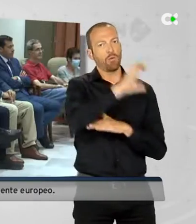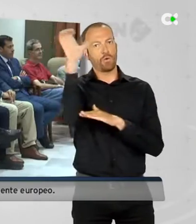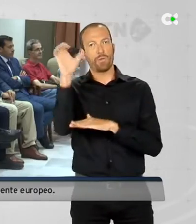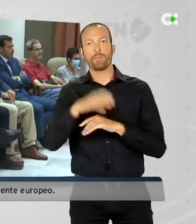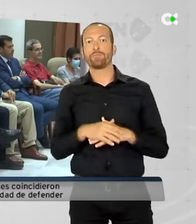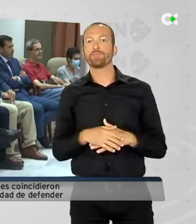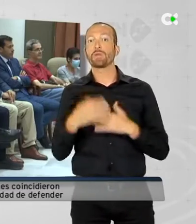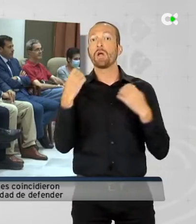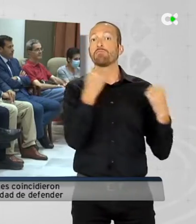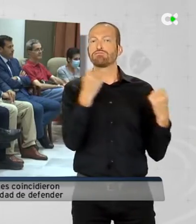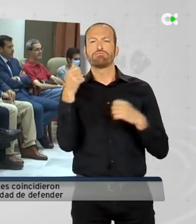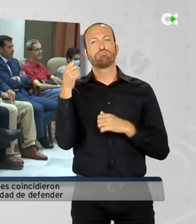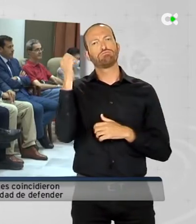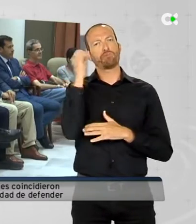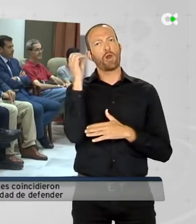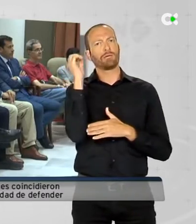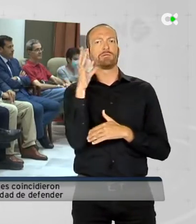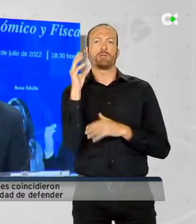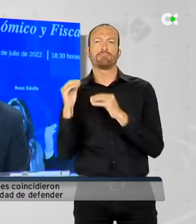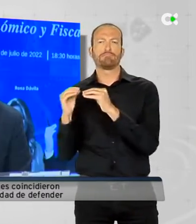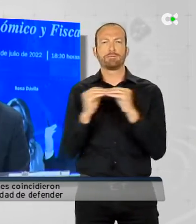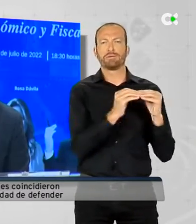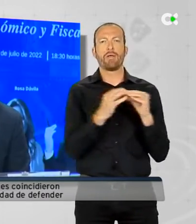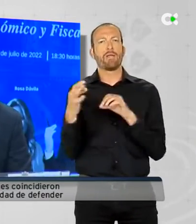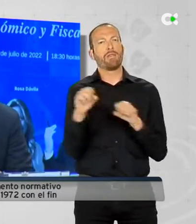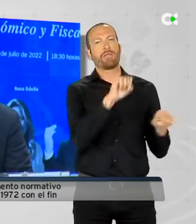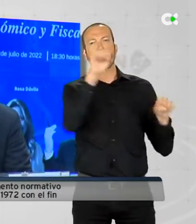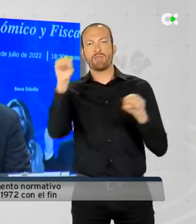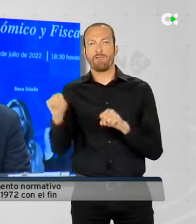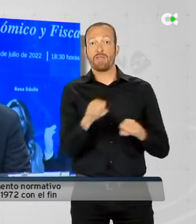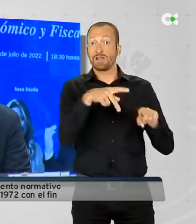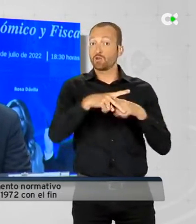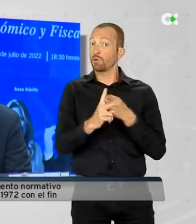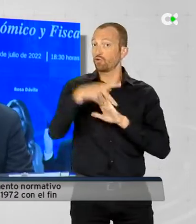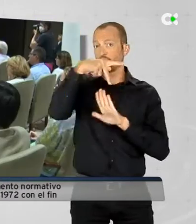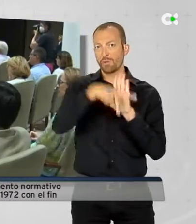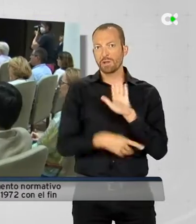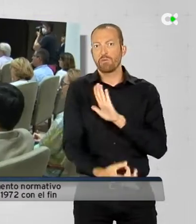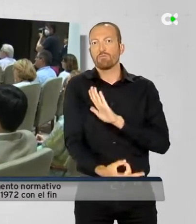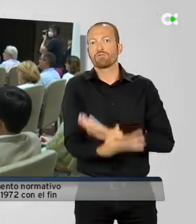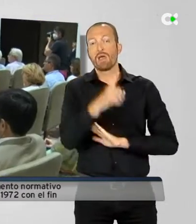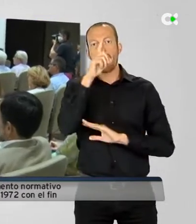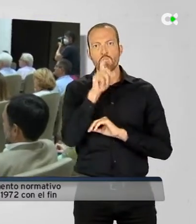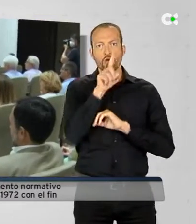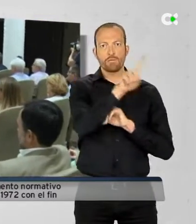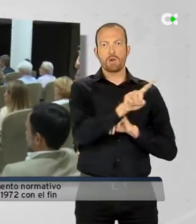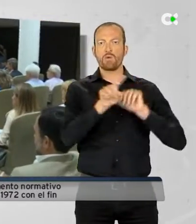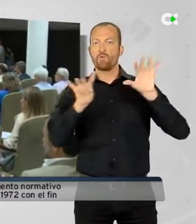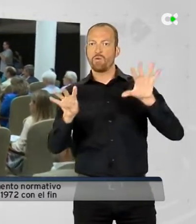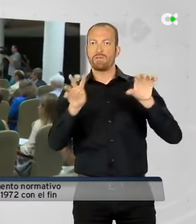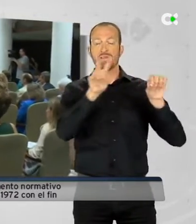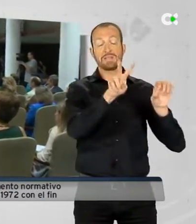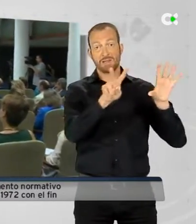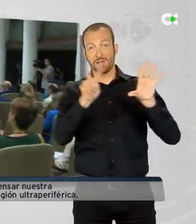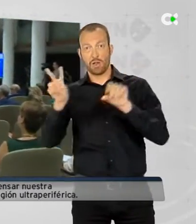europeo. Los ponentes coincidieron en la necesidad de defender este instrumento normativo creado en 1972